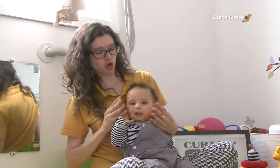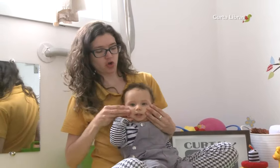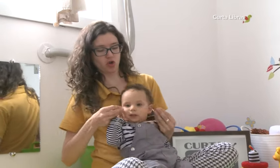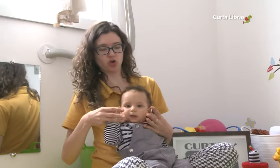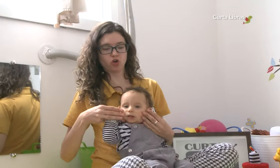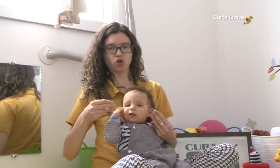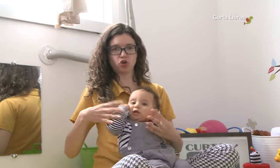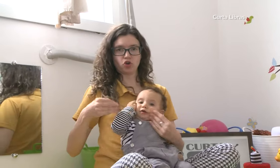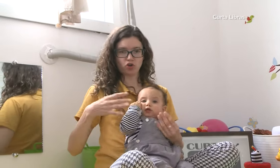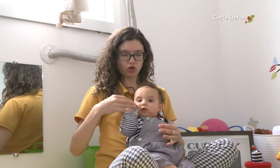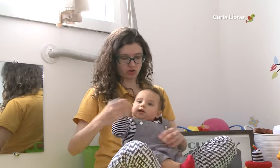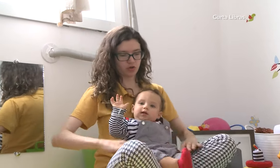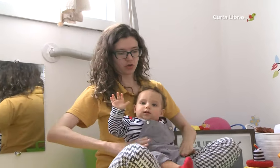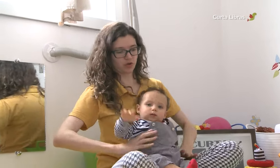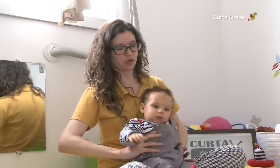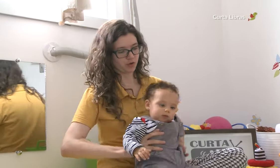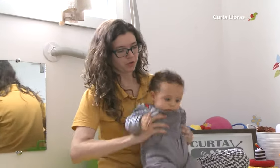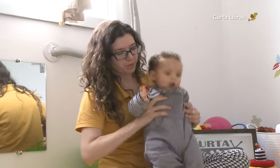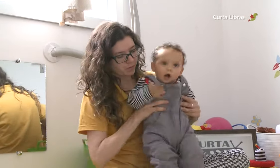Eu faço o sinal e faço no rosto dela.